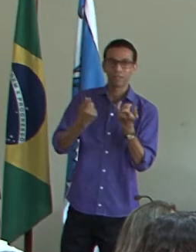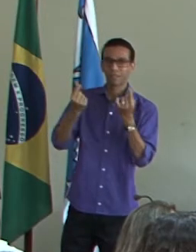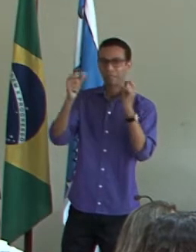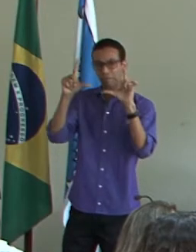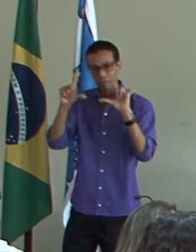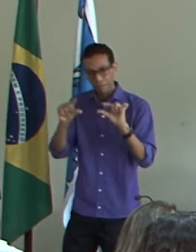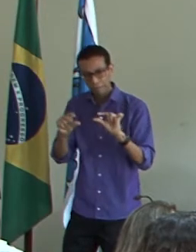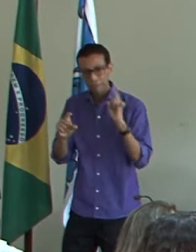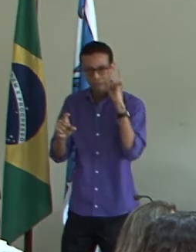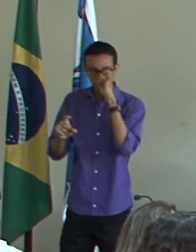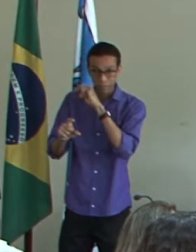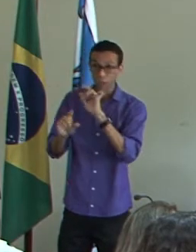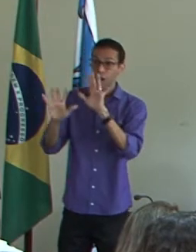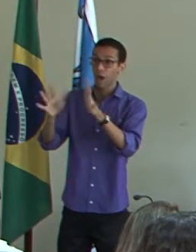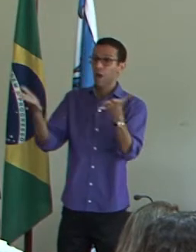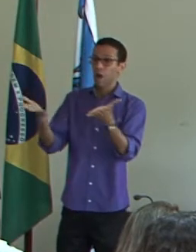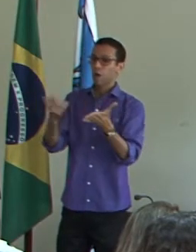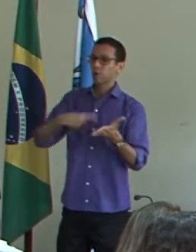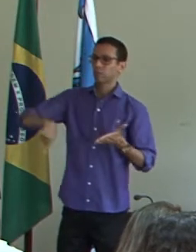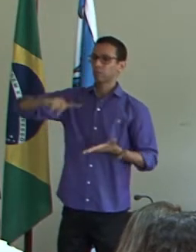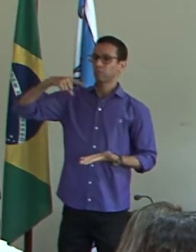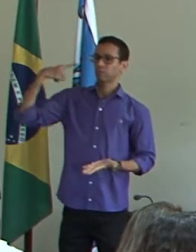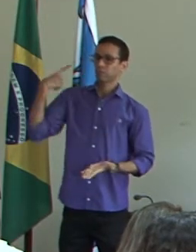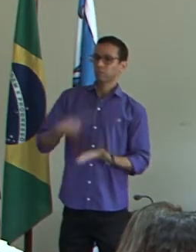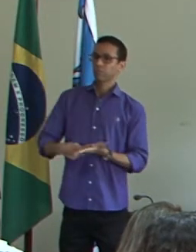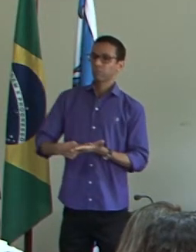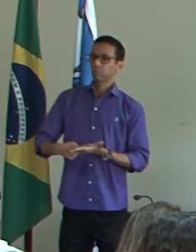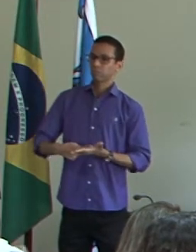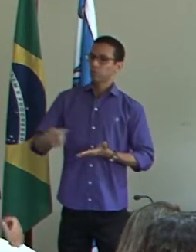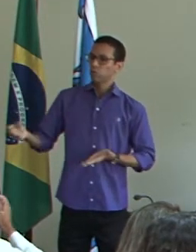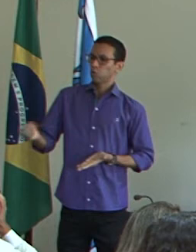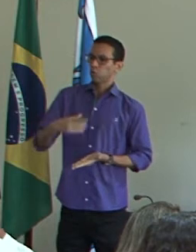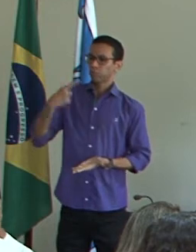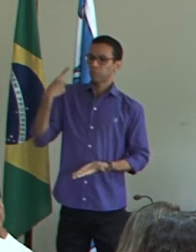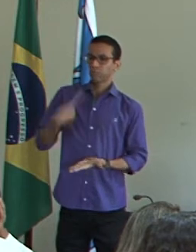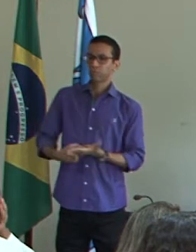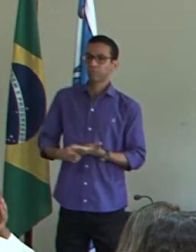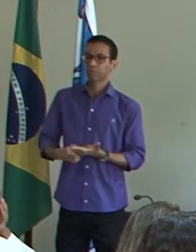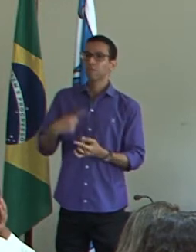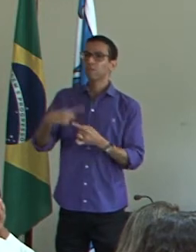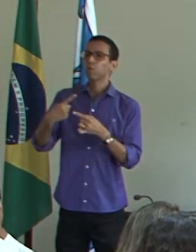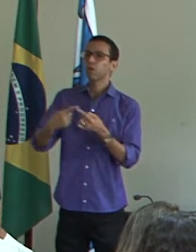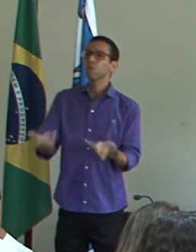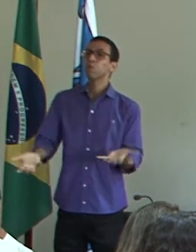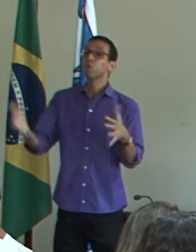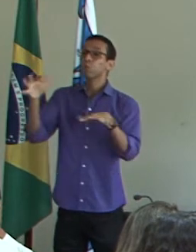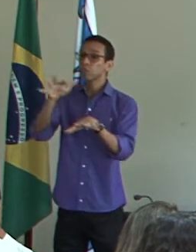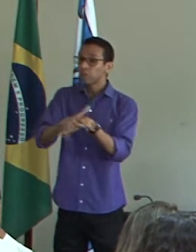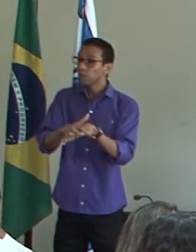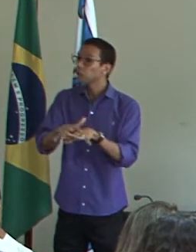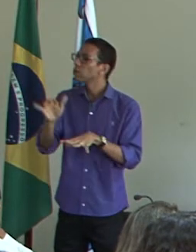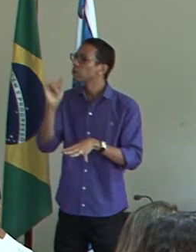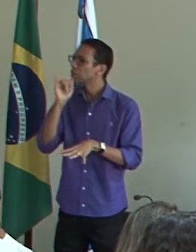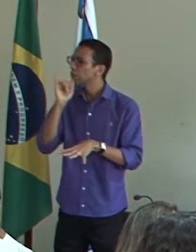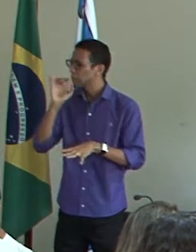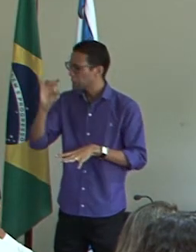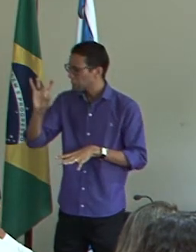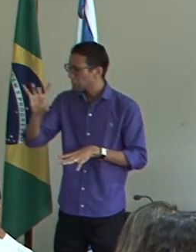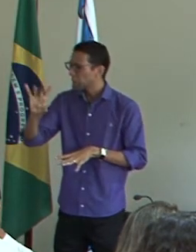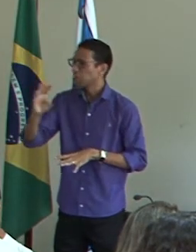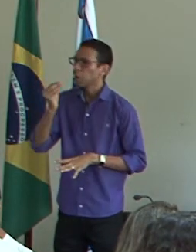Nós temos agora o compromisso nosso, não é? Porque a inclusão não se faz só com